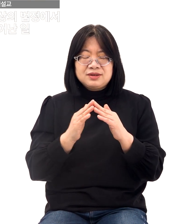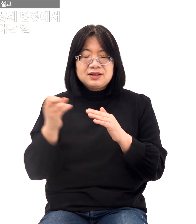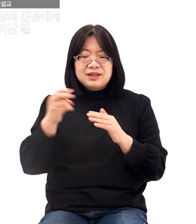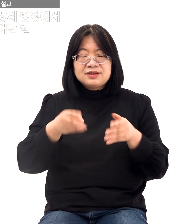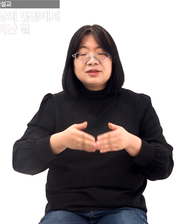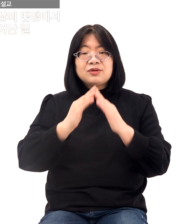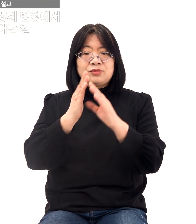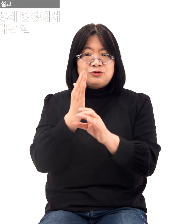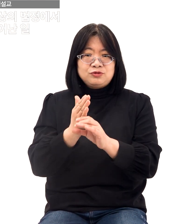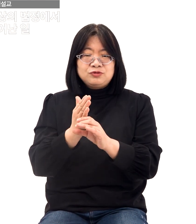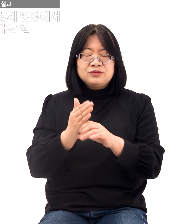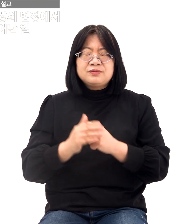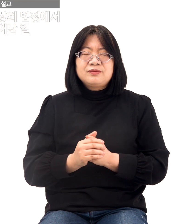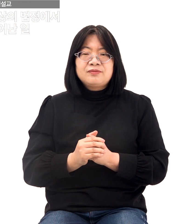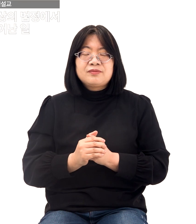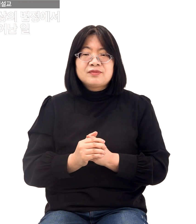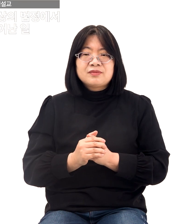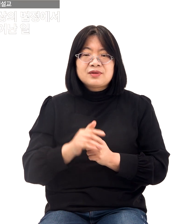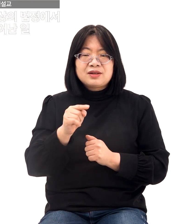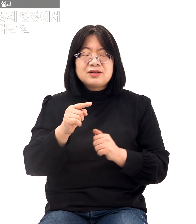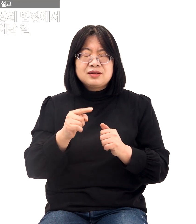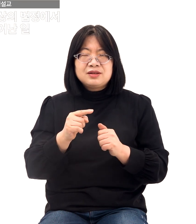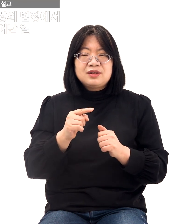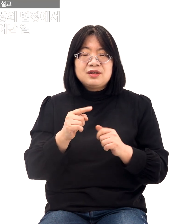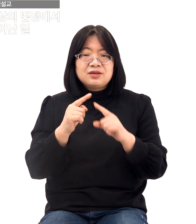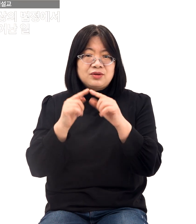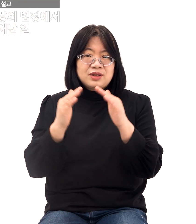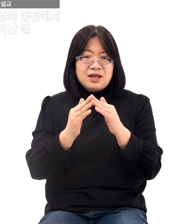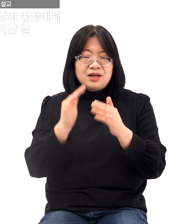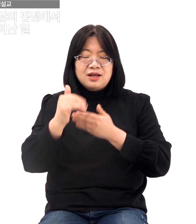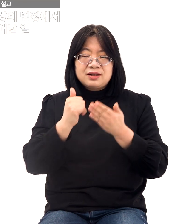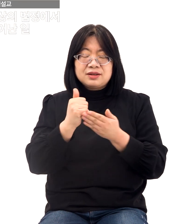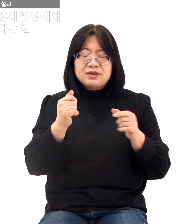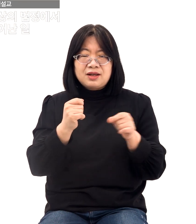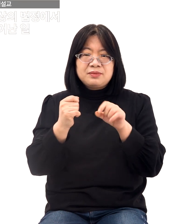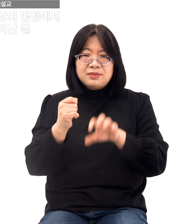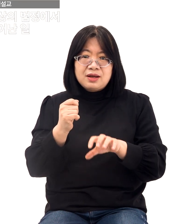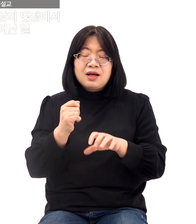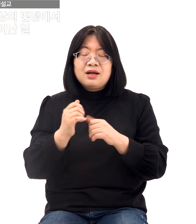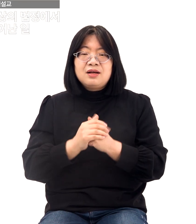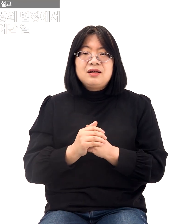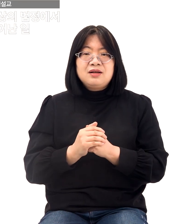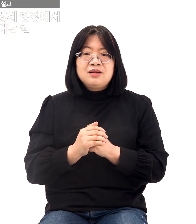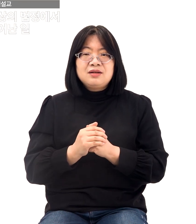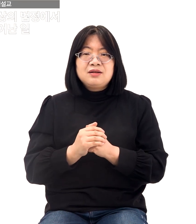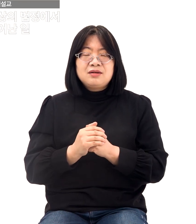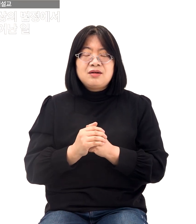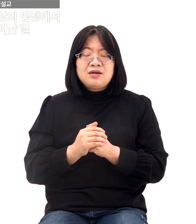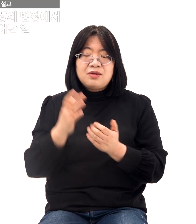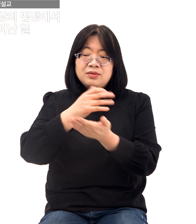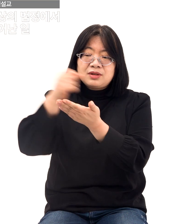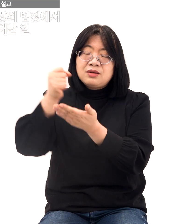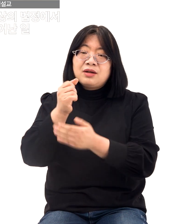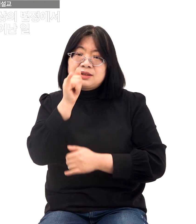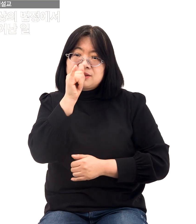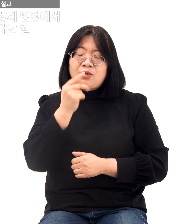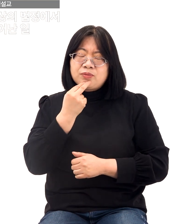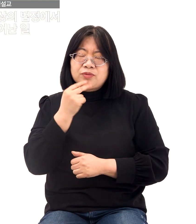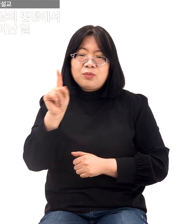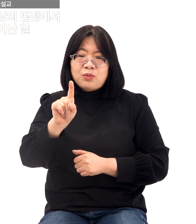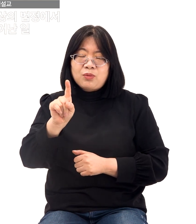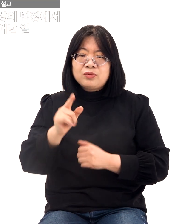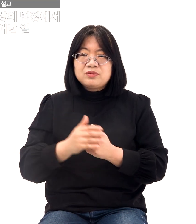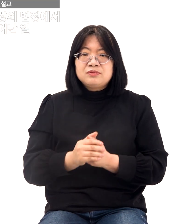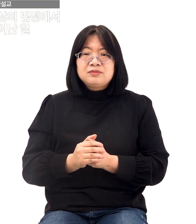재건하고 있습니다. 그러면 그 성전이 하나님 앞에 받아지는 성전이 되겠냐 그 말이에요. 지금 이 질문 자체가